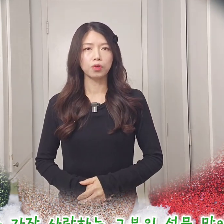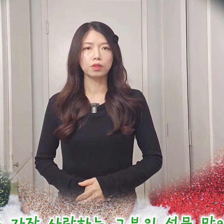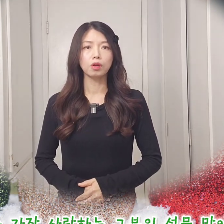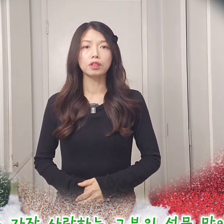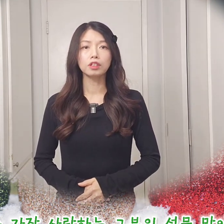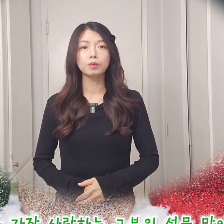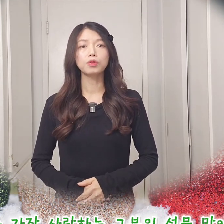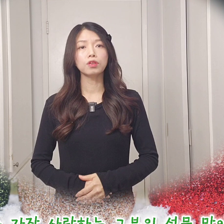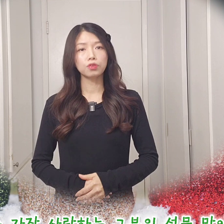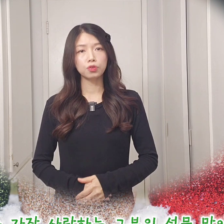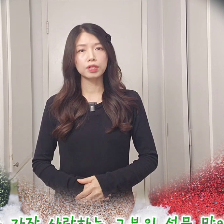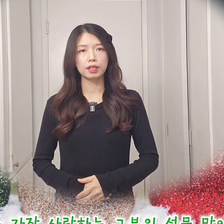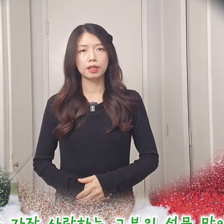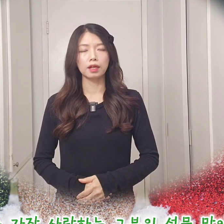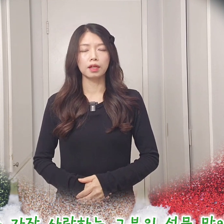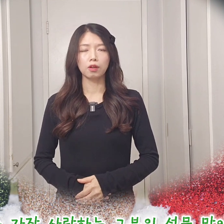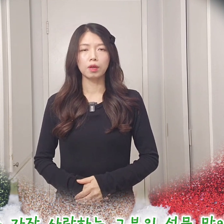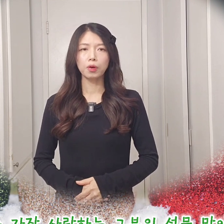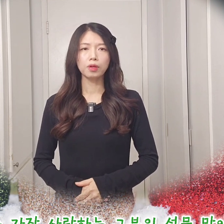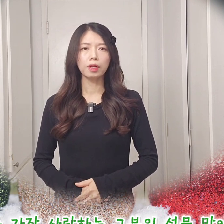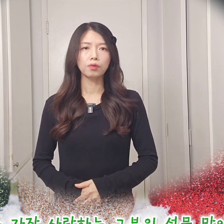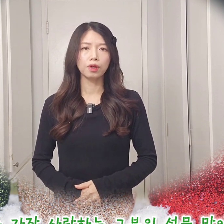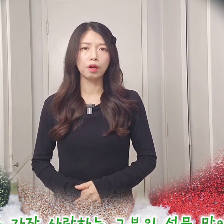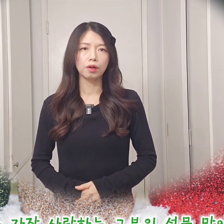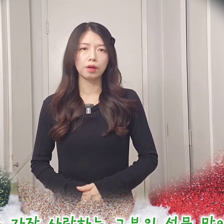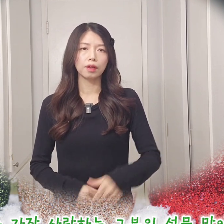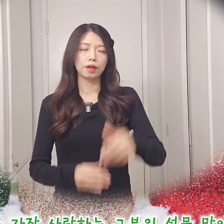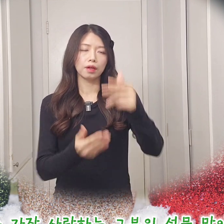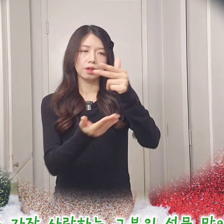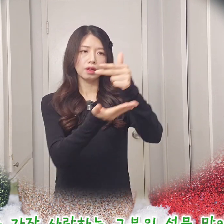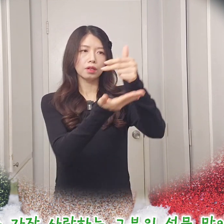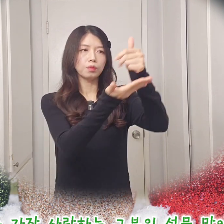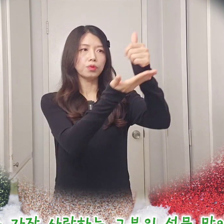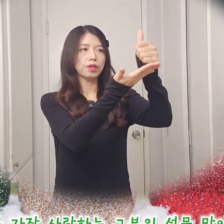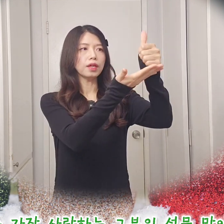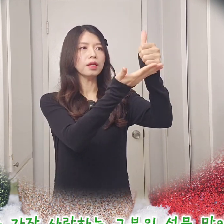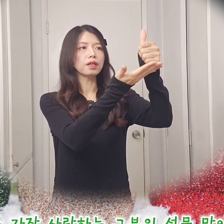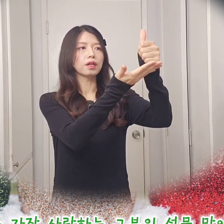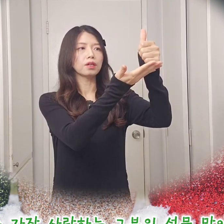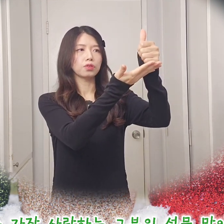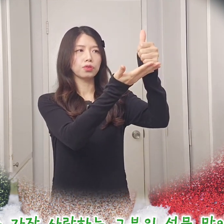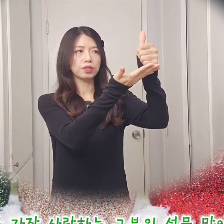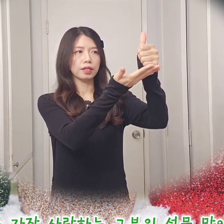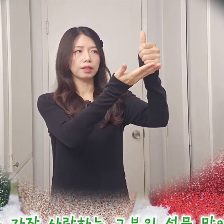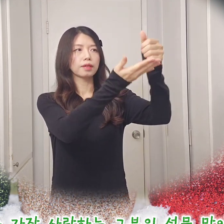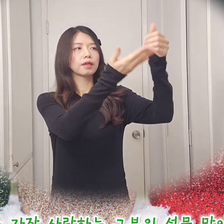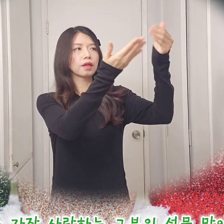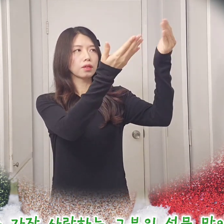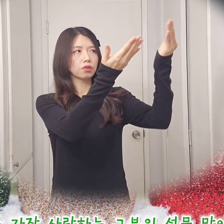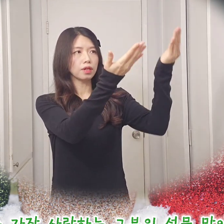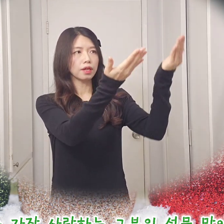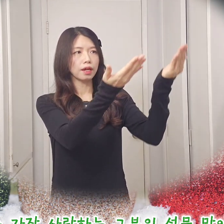저는 그분이 주신 이렇게 표현을 했고요. 그분이 주신,